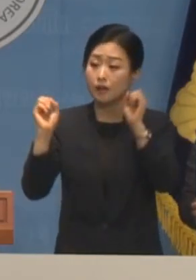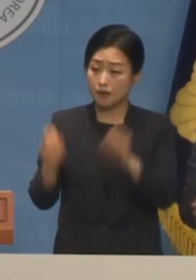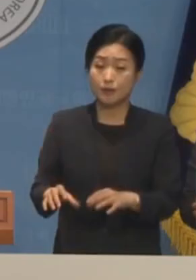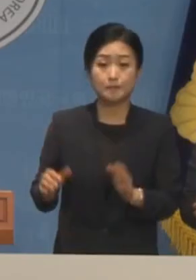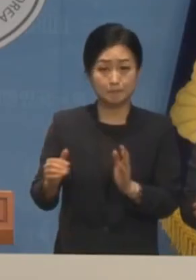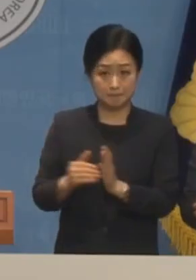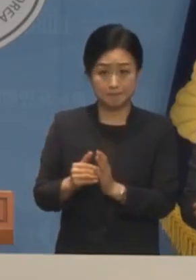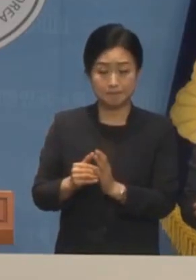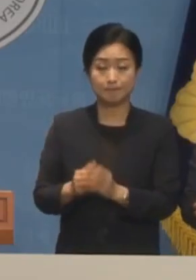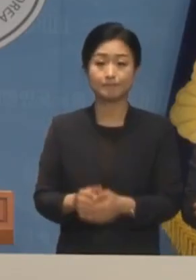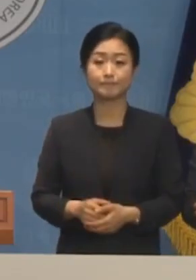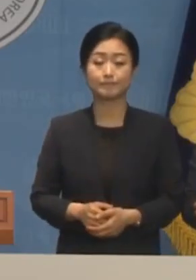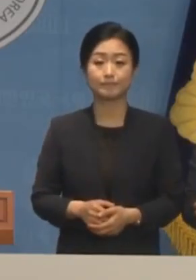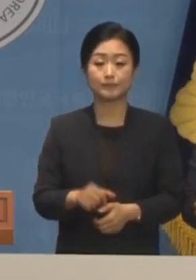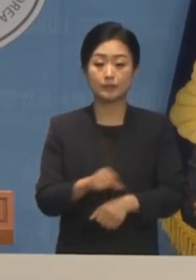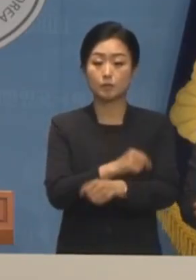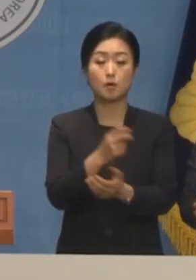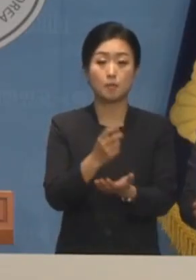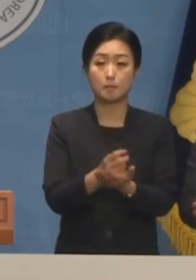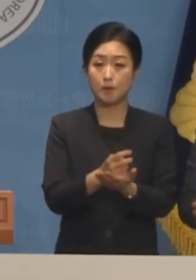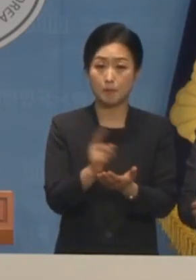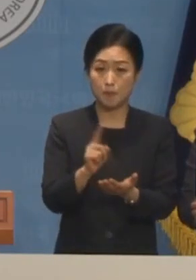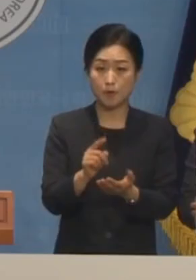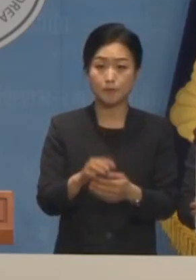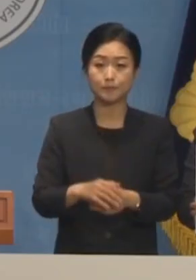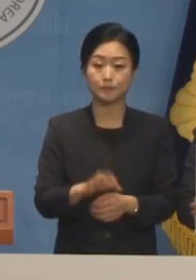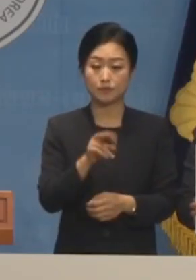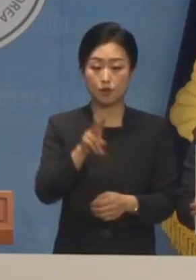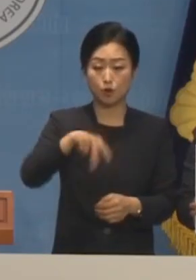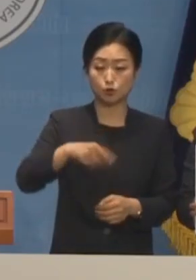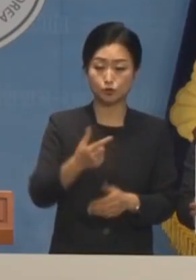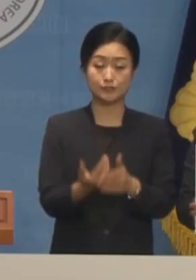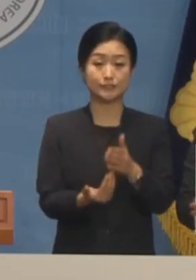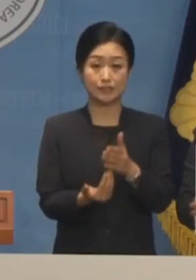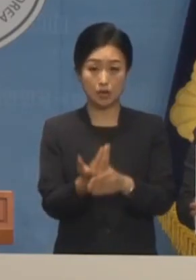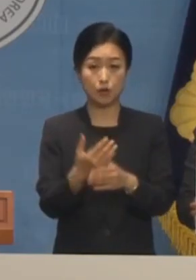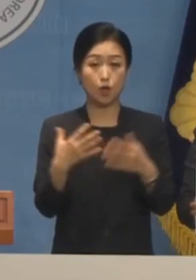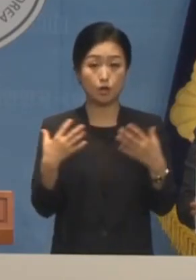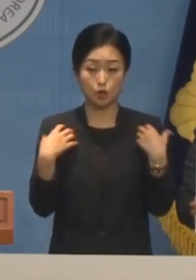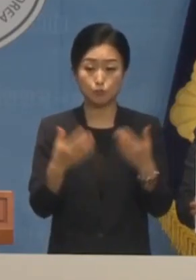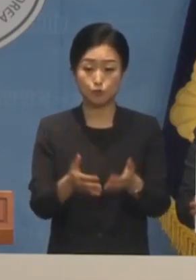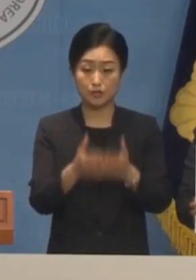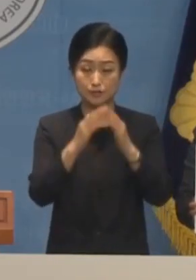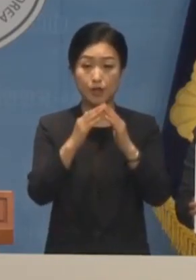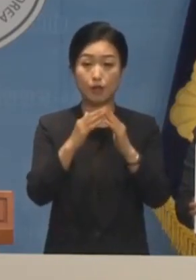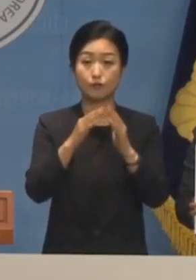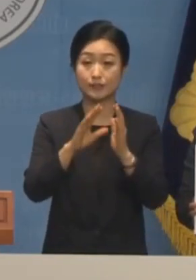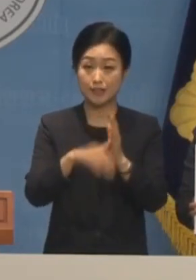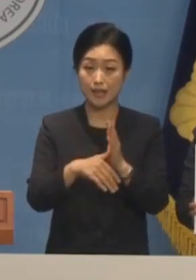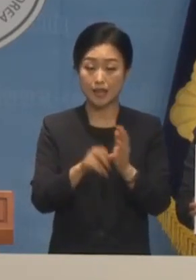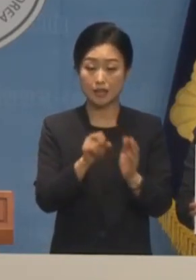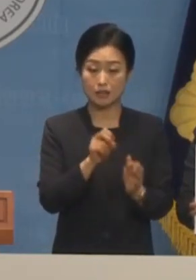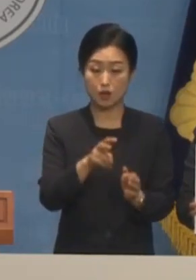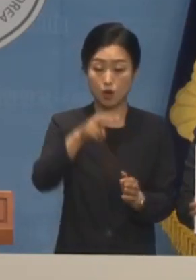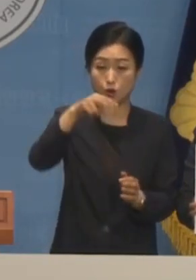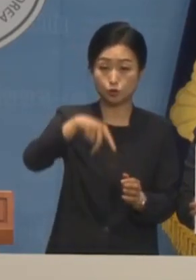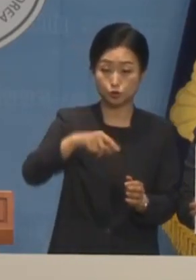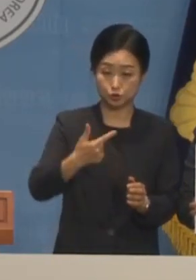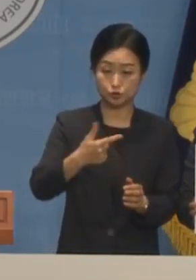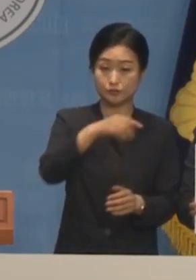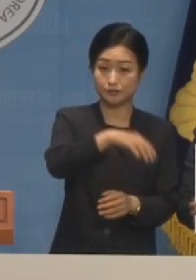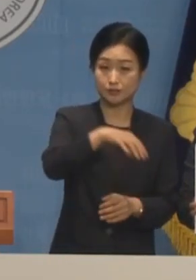있습니다 특별법은 여순 사건은 정부수립 촉이 여수에서 주둔한 국군 제